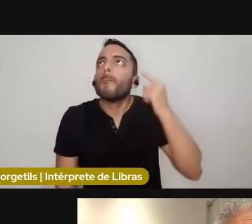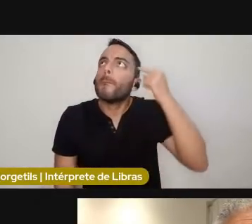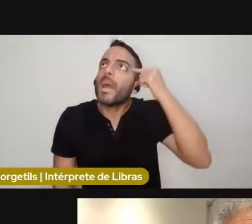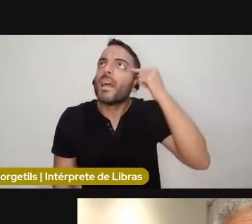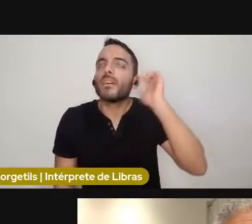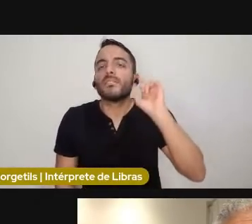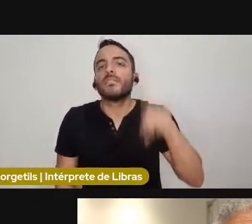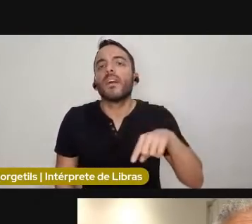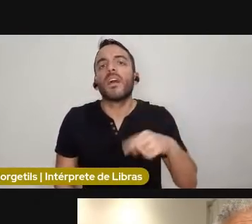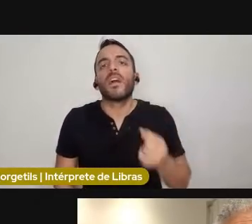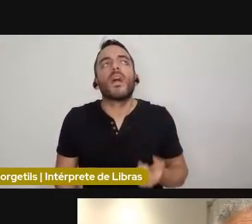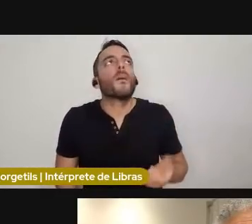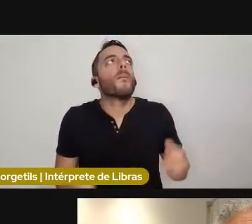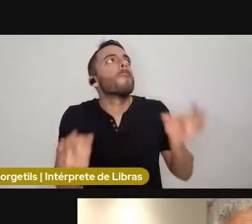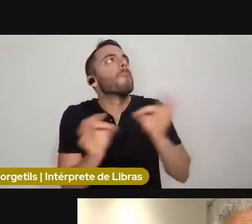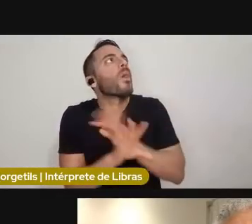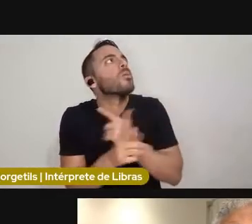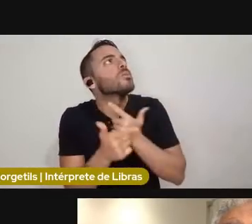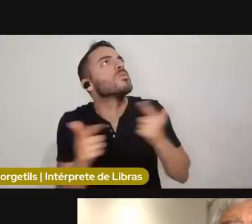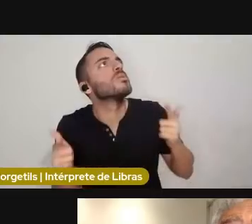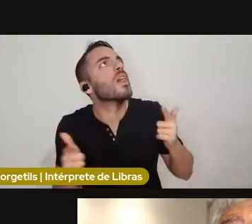foi conquistado